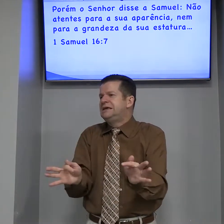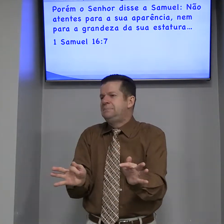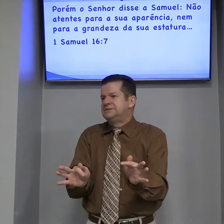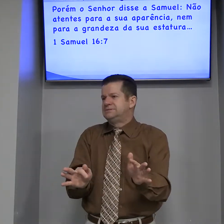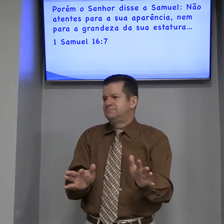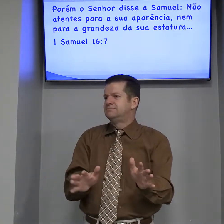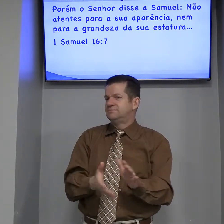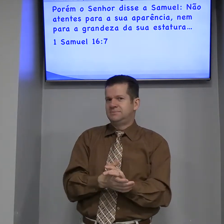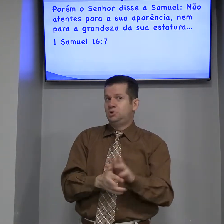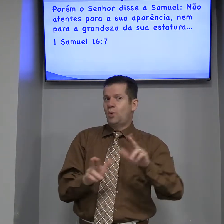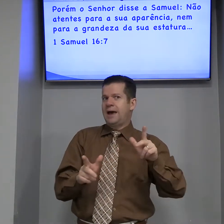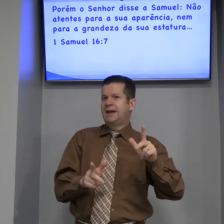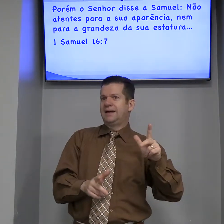simples, não era